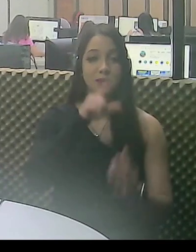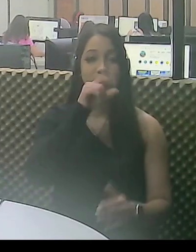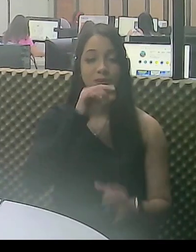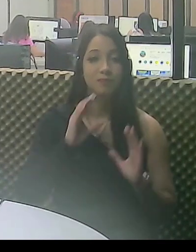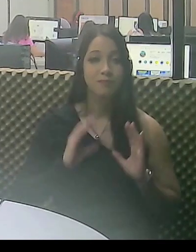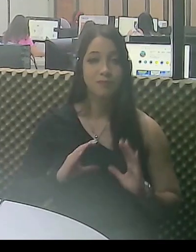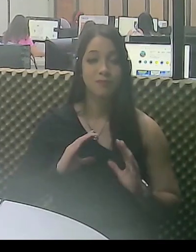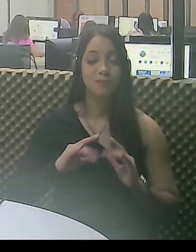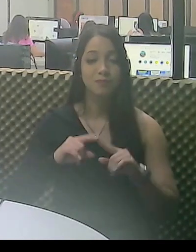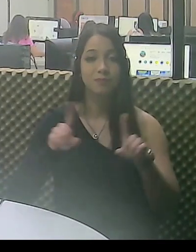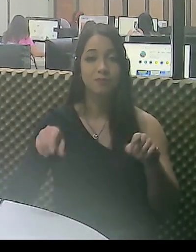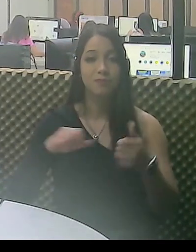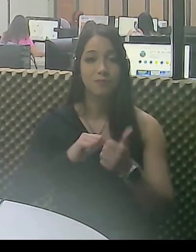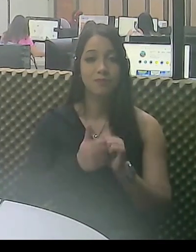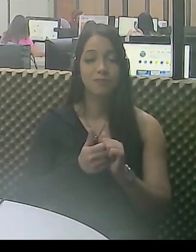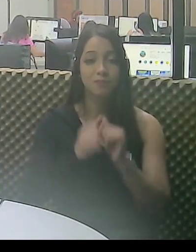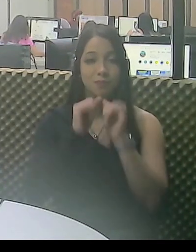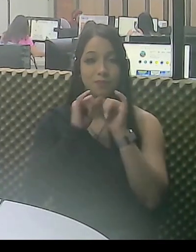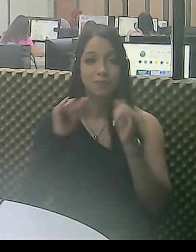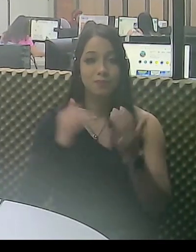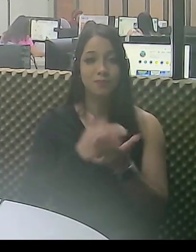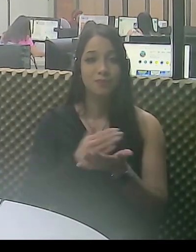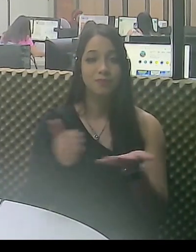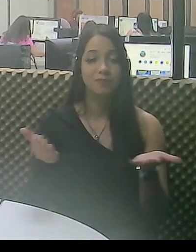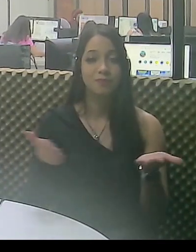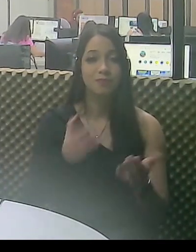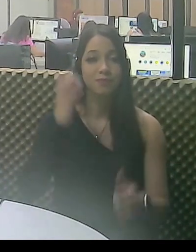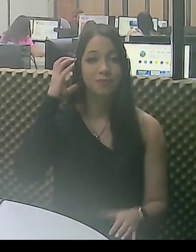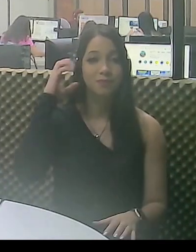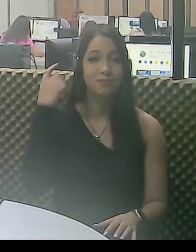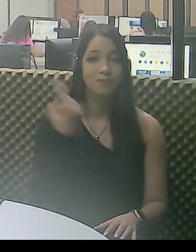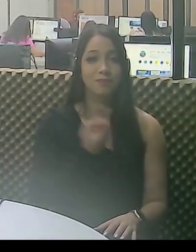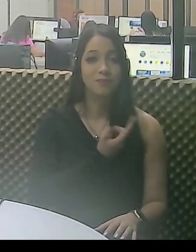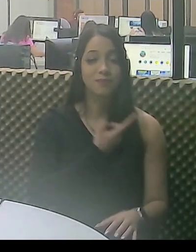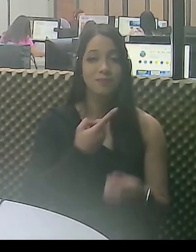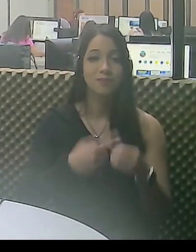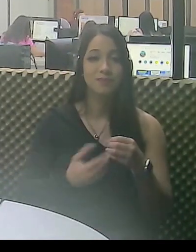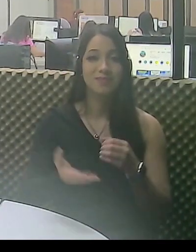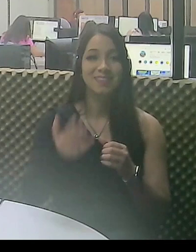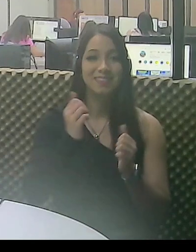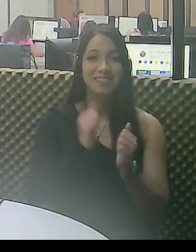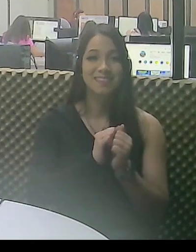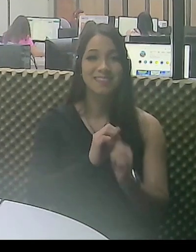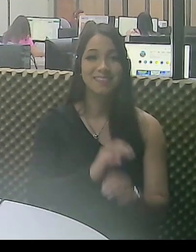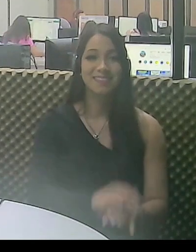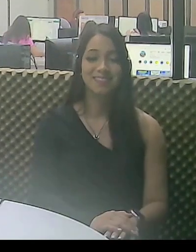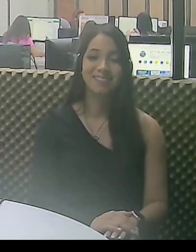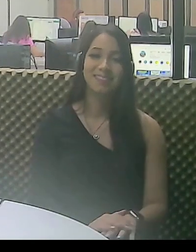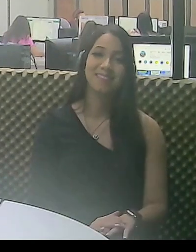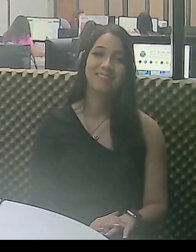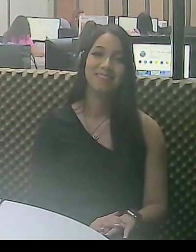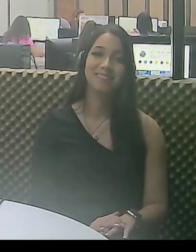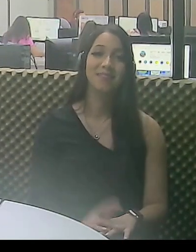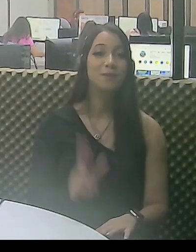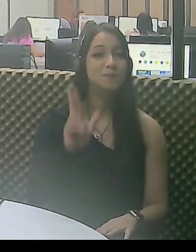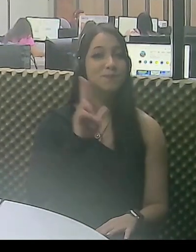Sabiá. Essas e outras notícias a partir de agora na Rádio Nossa Cidade. Vem com a gente!